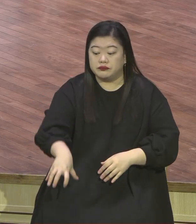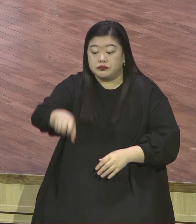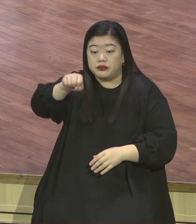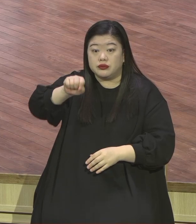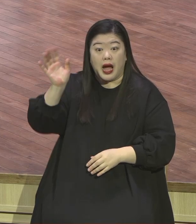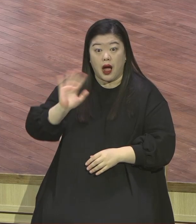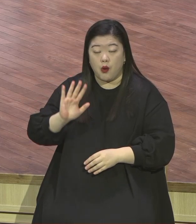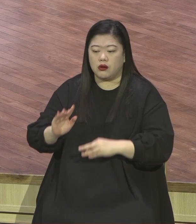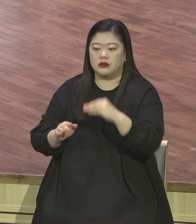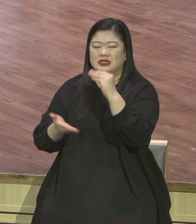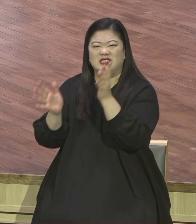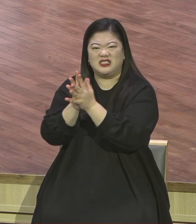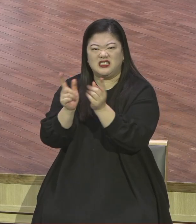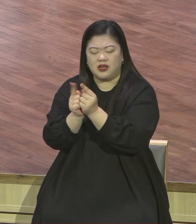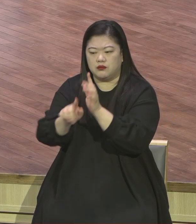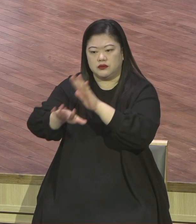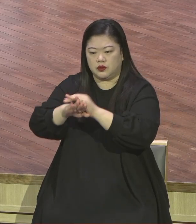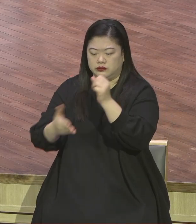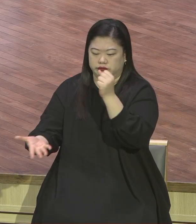타작이라는 겁니다.